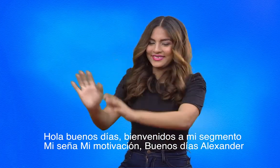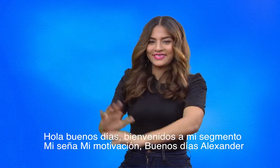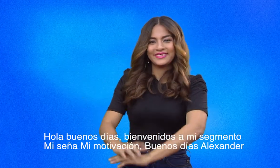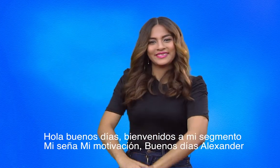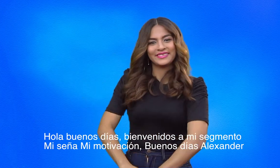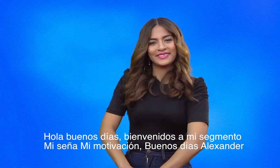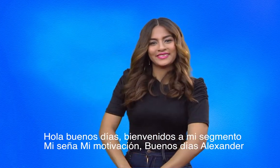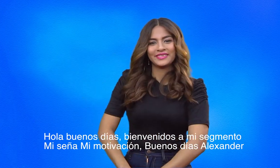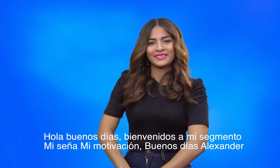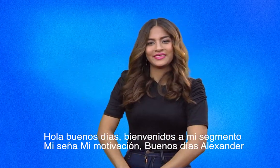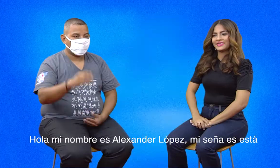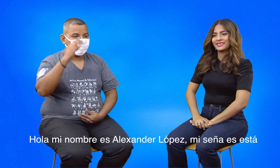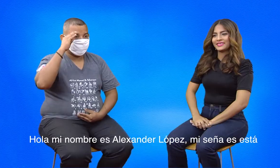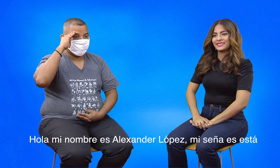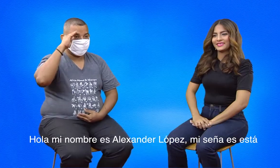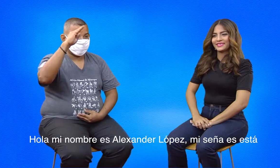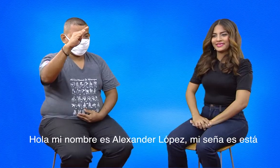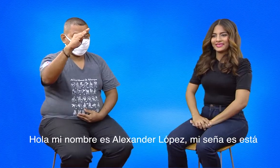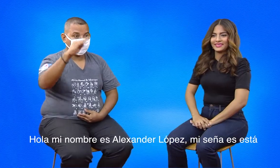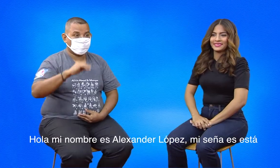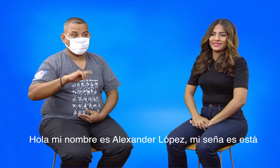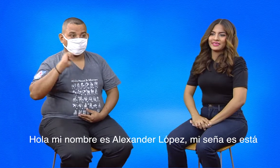días, Alexander. Hola.